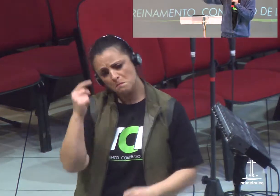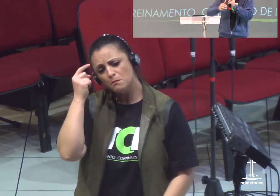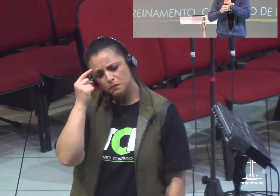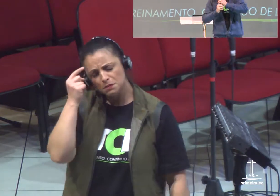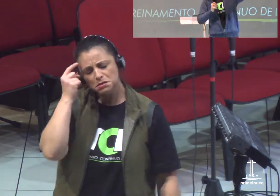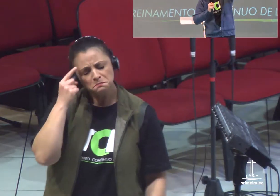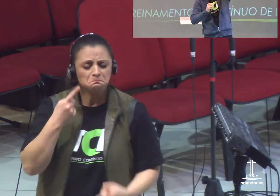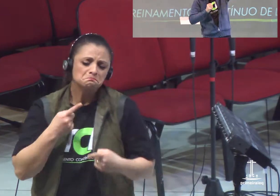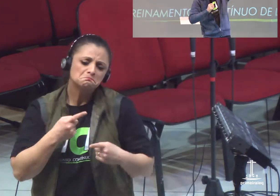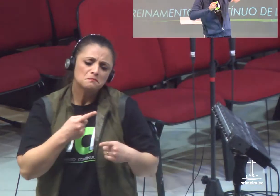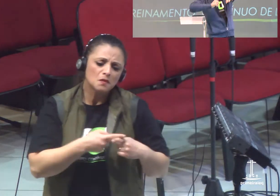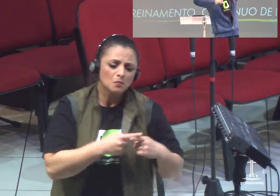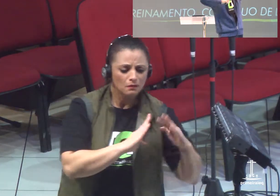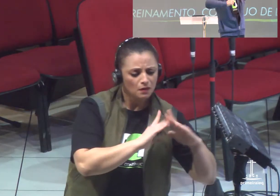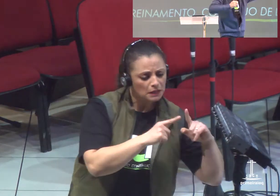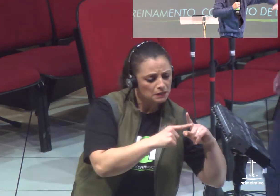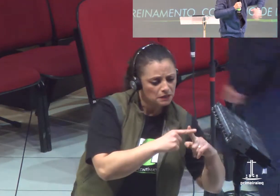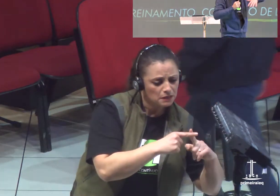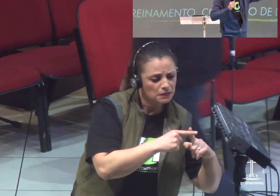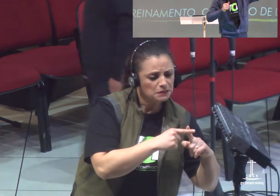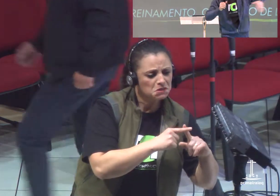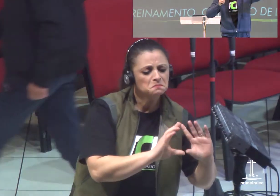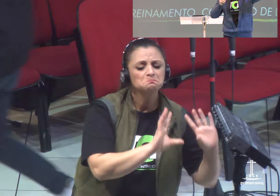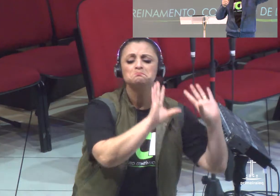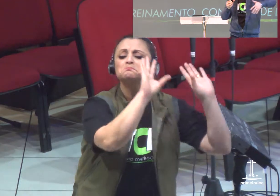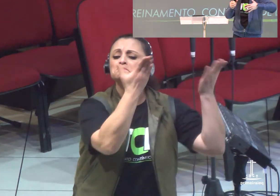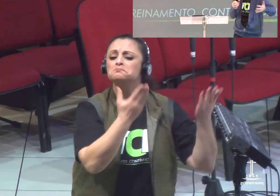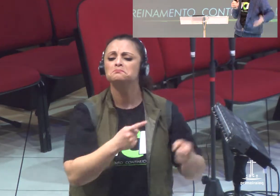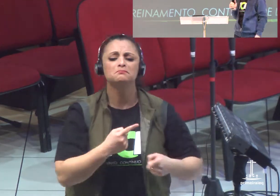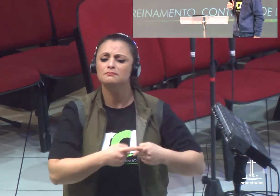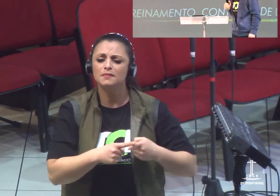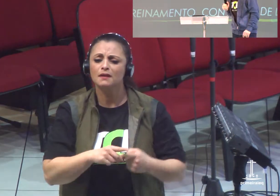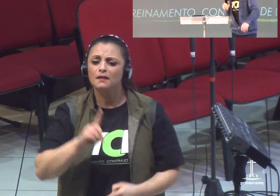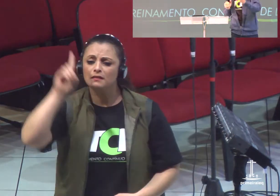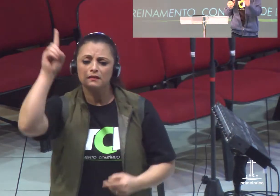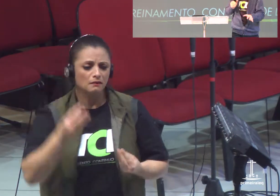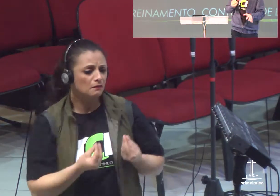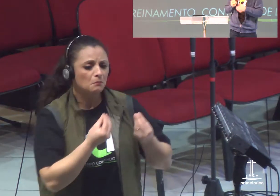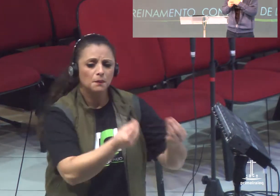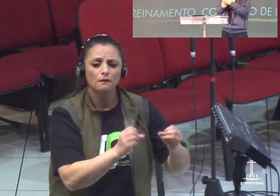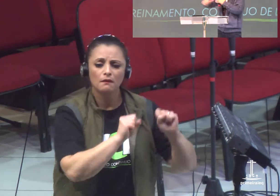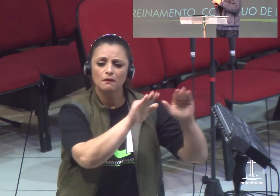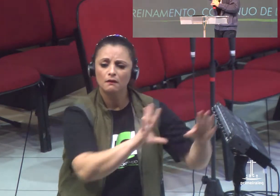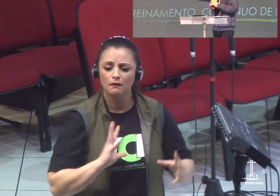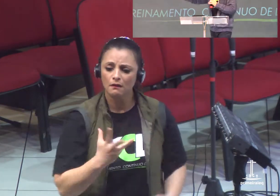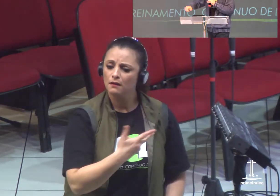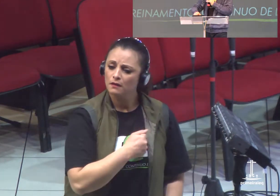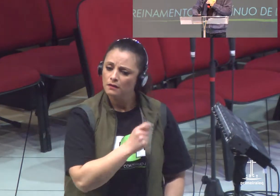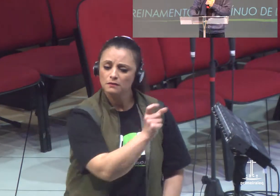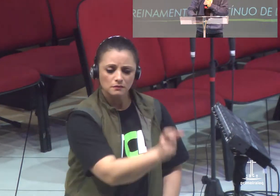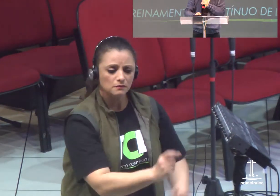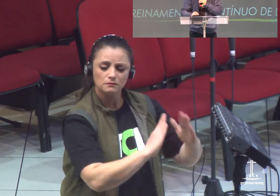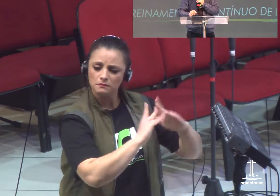algumas coisas, pensar naquela igreja, o que acontecia. Por quê? Por que Ele acrescentava àquela